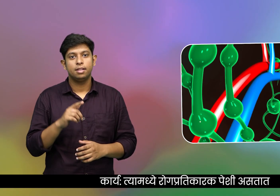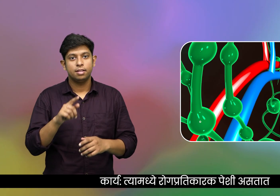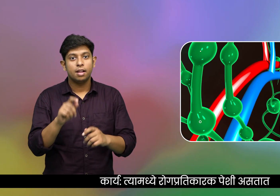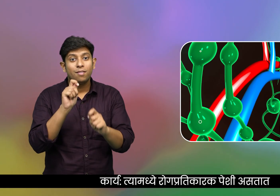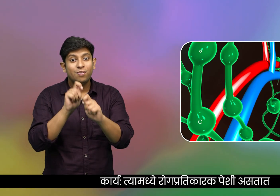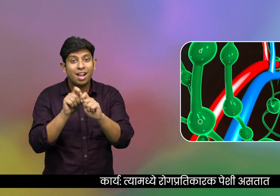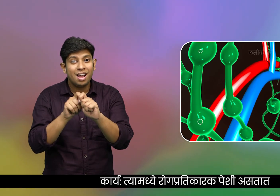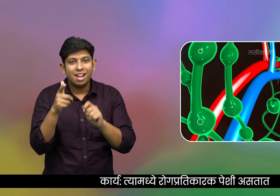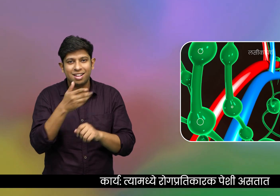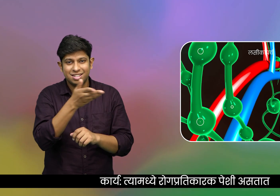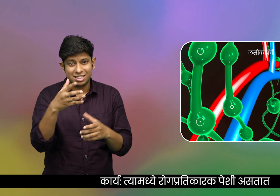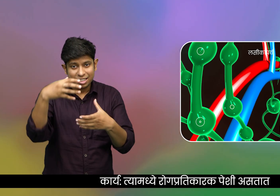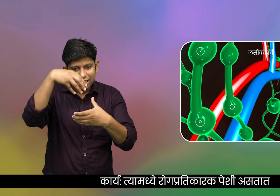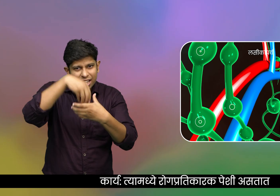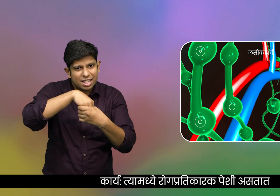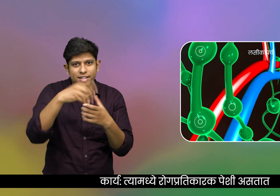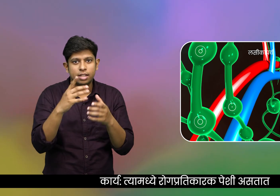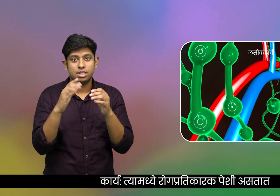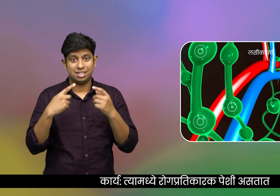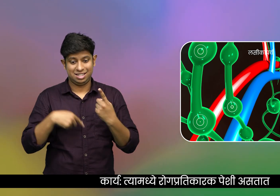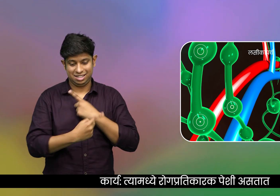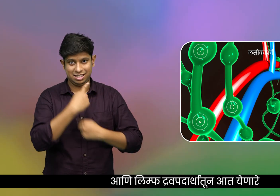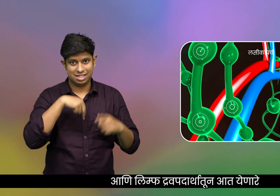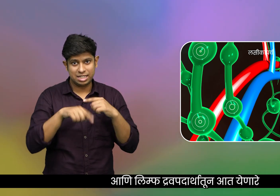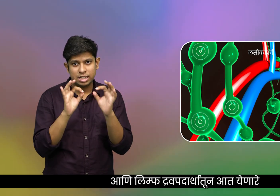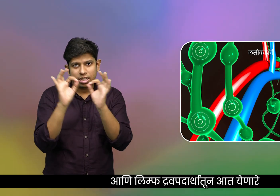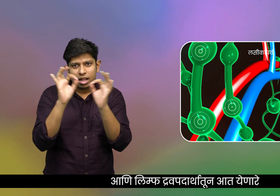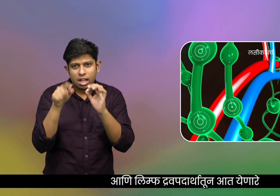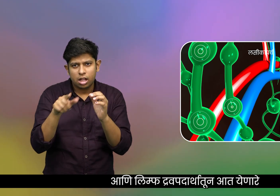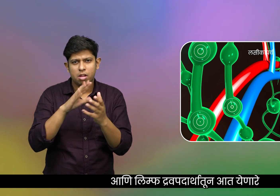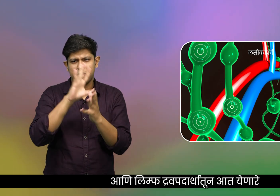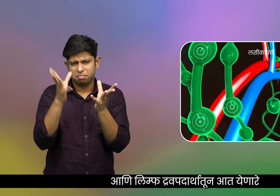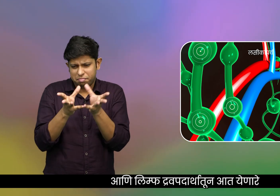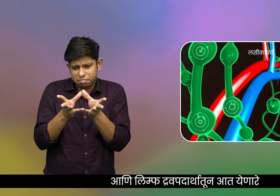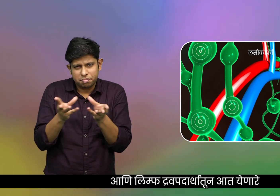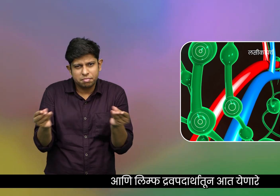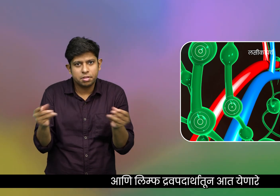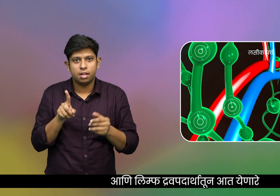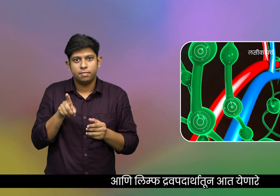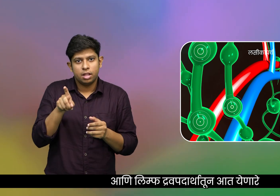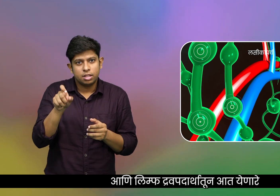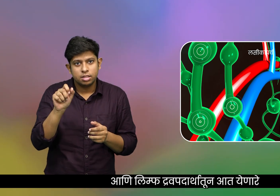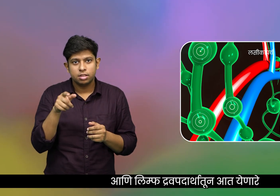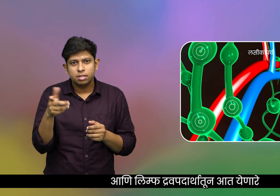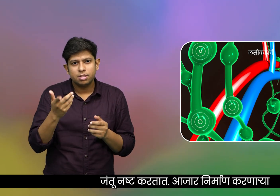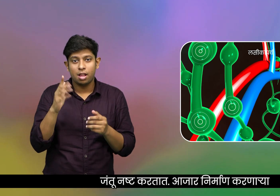कार्य त्यामध्ये रोगप्रतिकारक पेशी असतात आणि लिम्फ द्रव पदार्थात आत येणारे जंतू